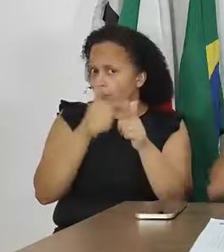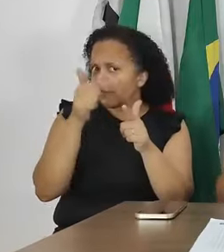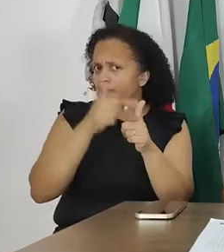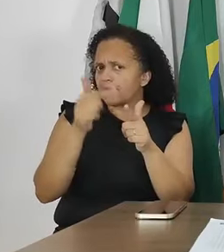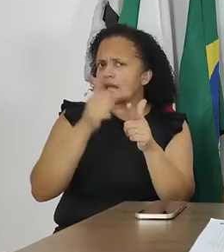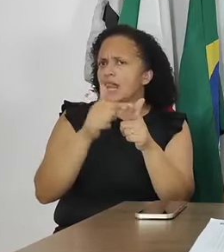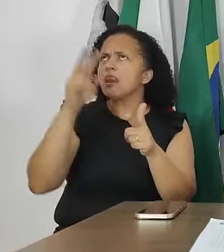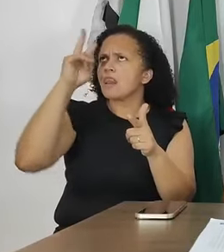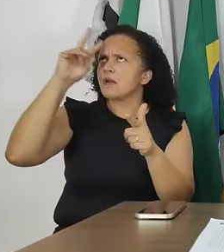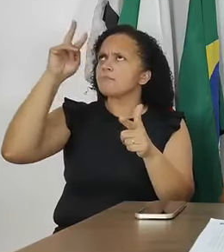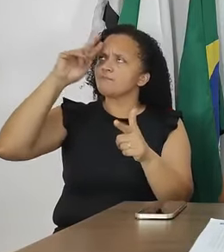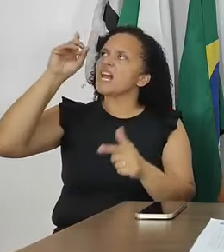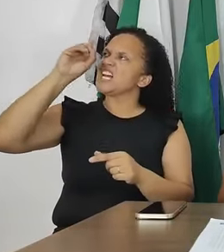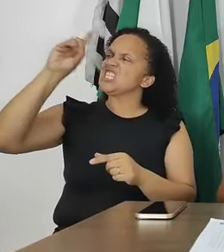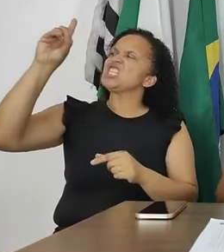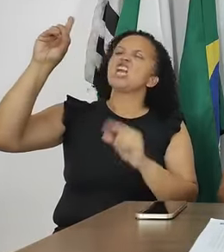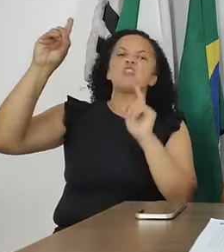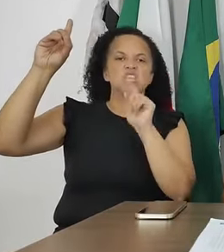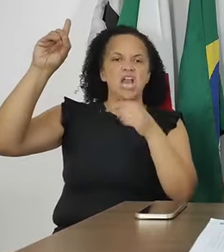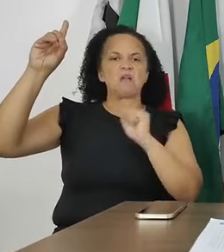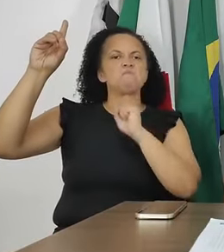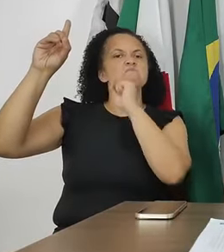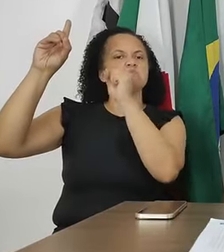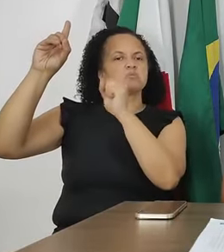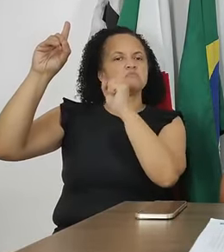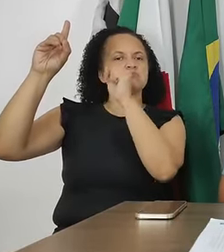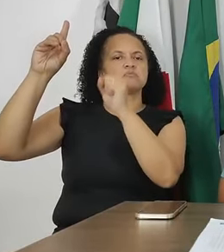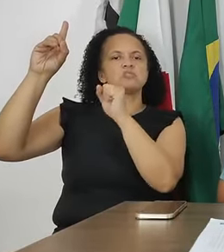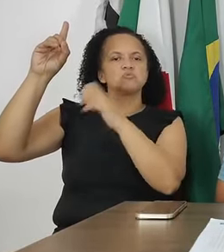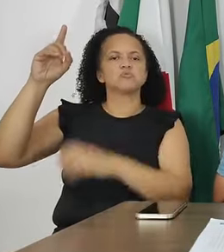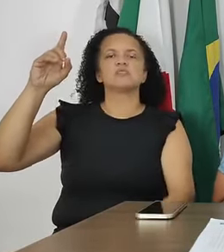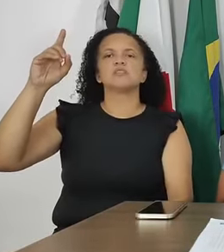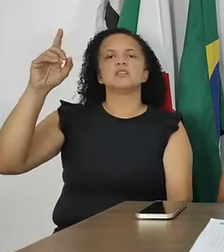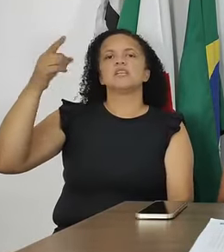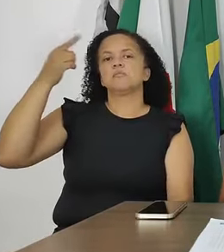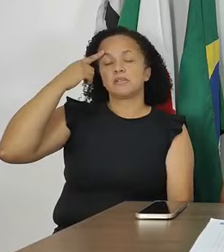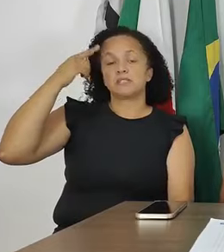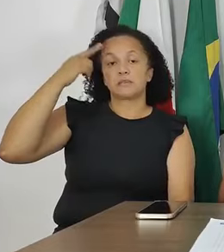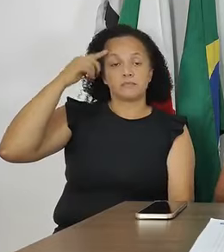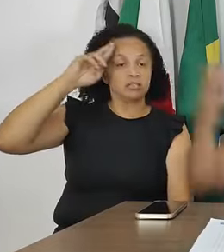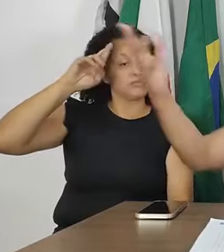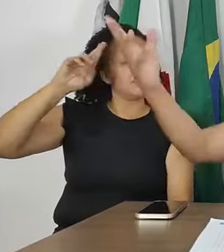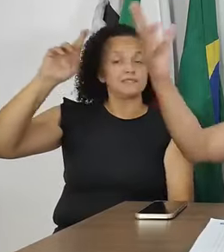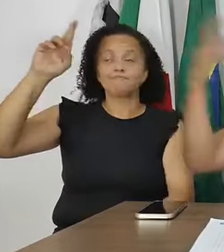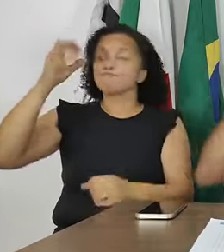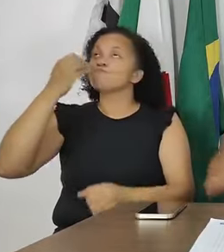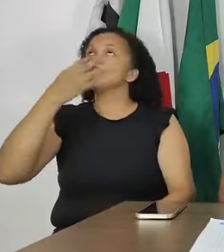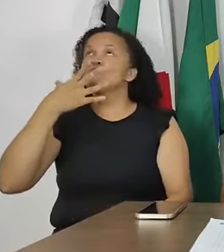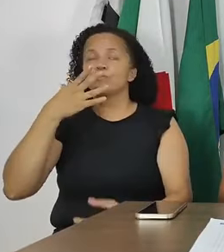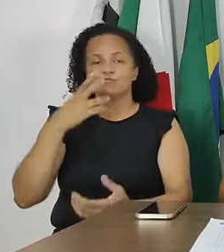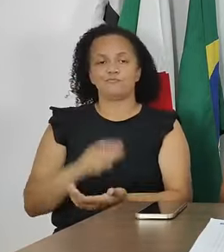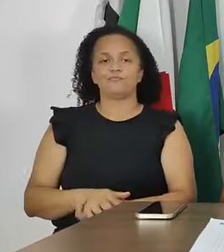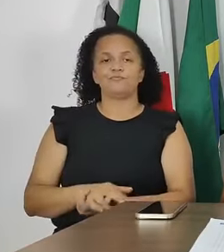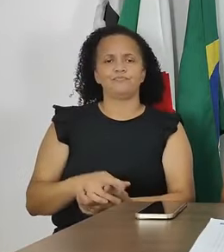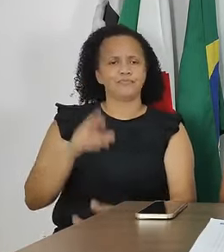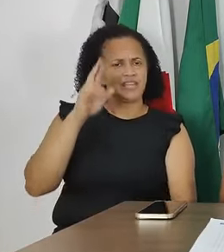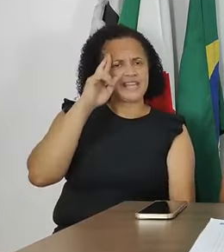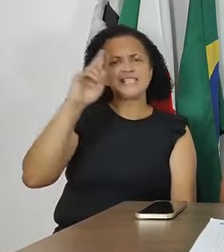é Deus Todo-Poderoso e que nenhum dos teus pensamentos pode ser impedido. O Senhor é o nosso